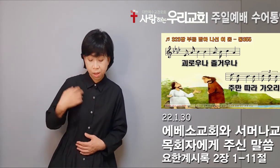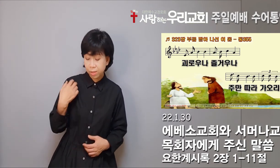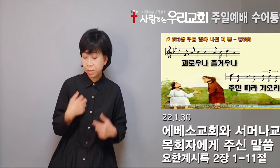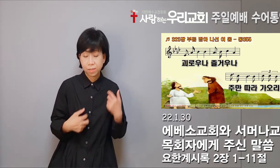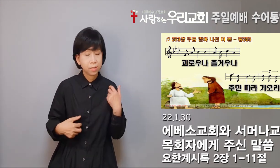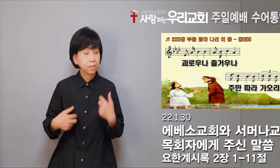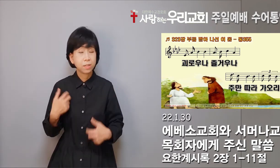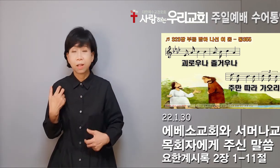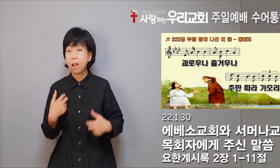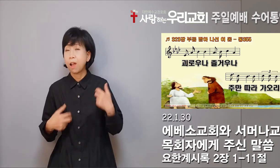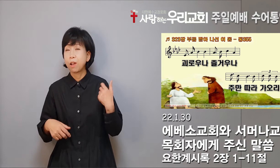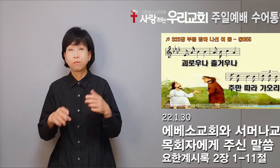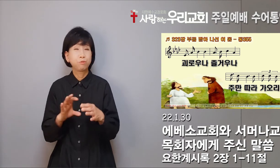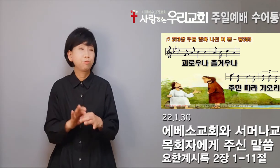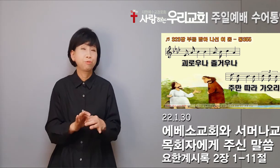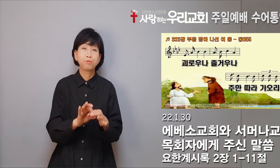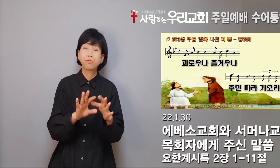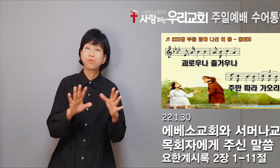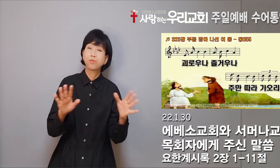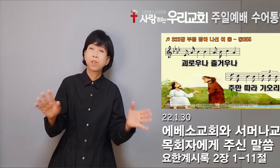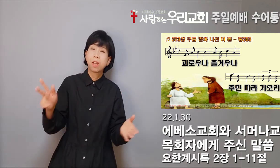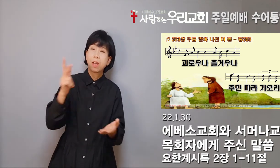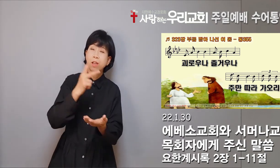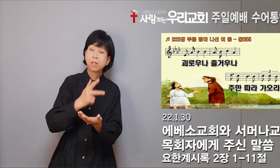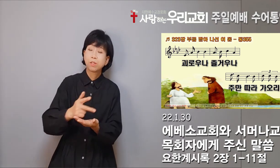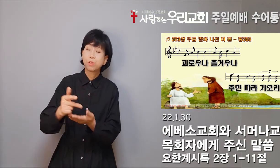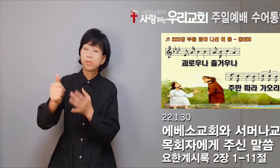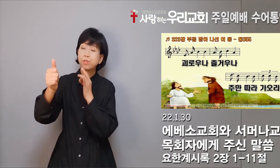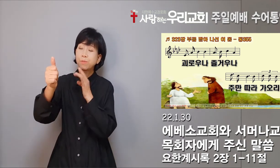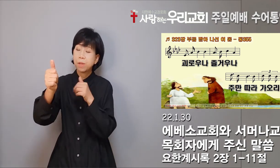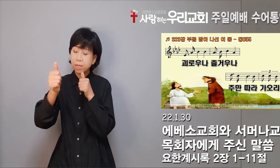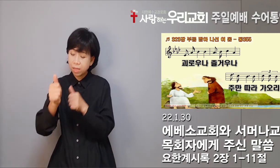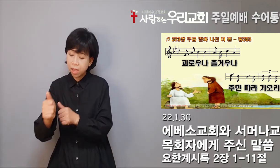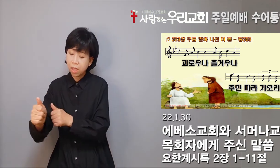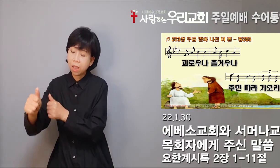괴로우나 즐거우나 주만